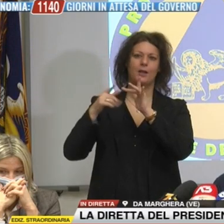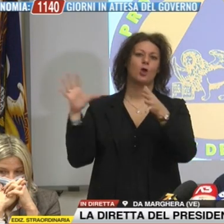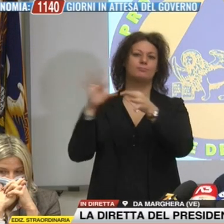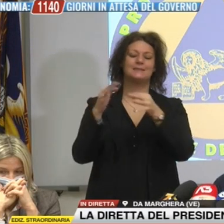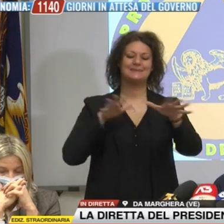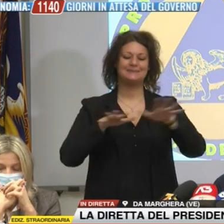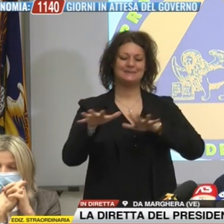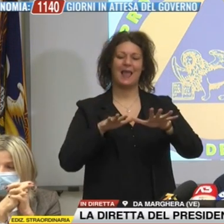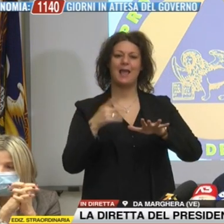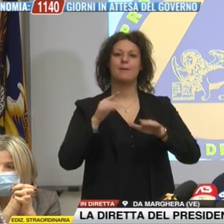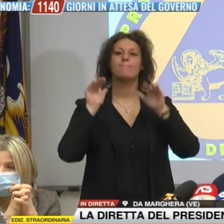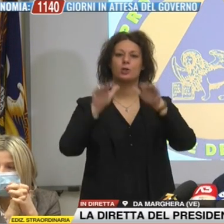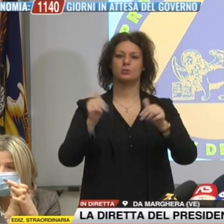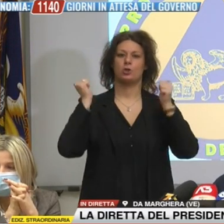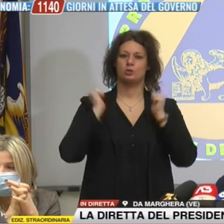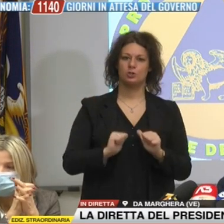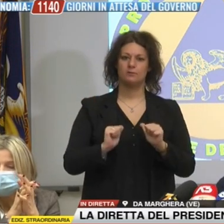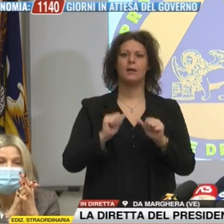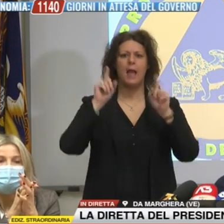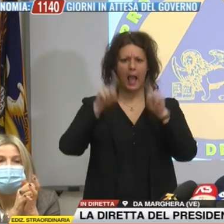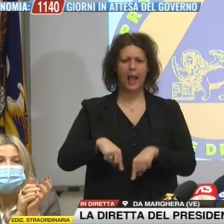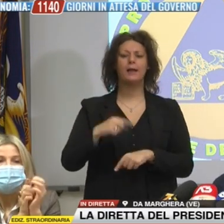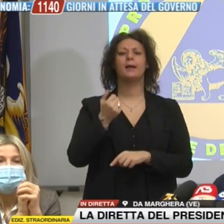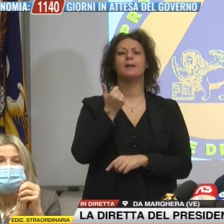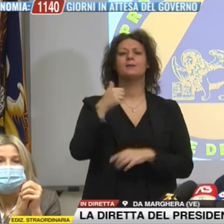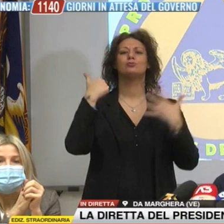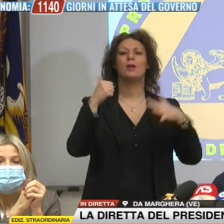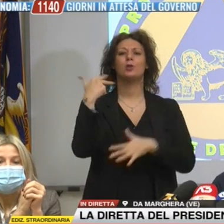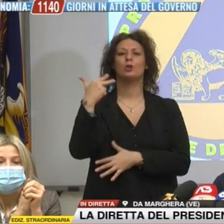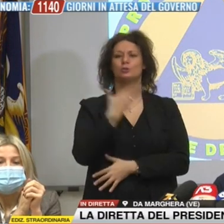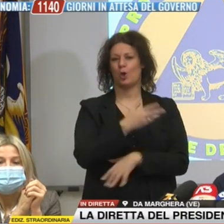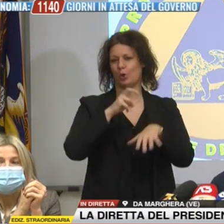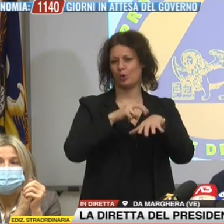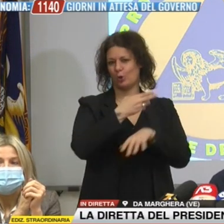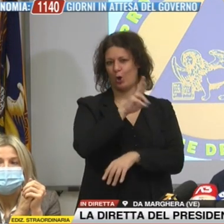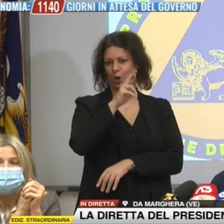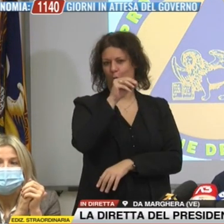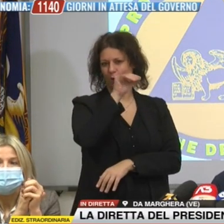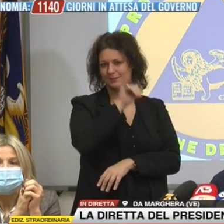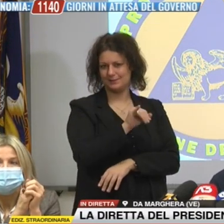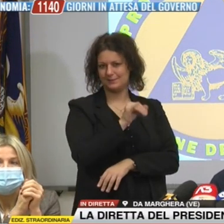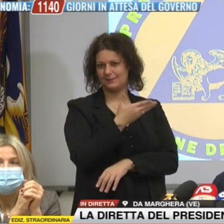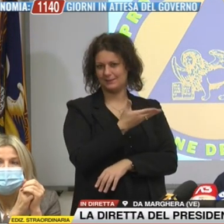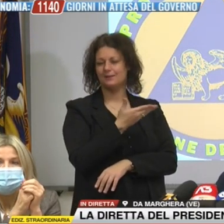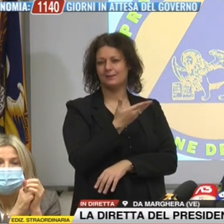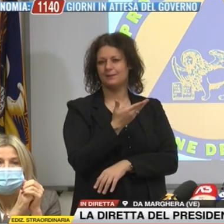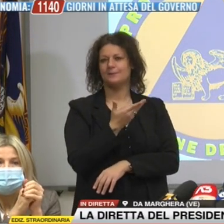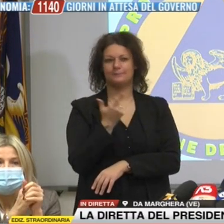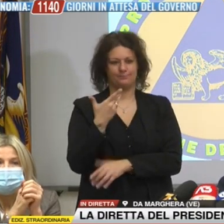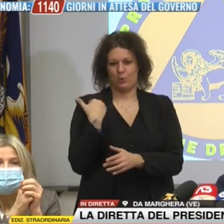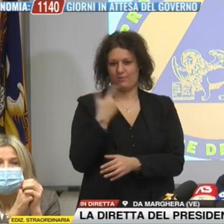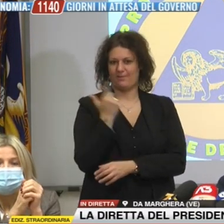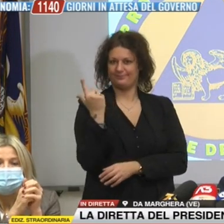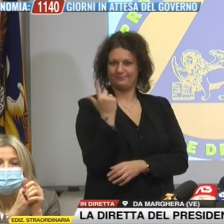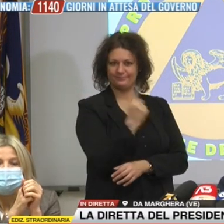protezione civile, compreso il suo in 118, adesso è andato via il dottor Rosi, ma anche ieri sera l'ultima telefonata l'abbiamo fatta alle 10 di sera,